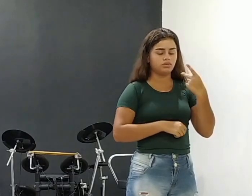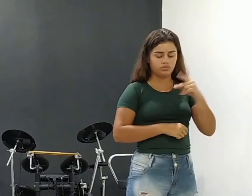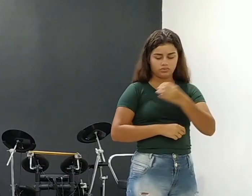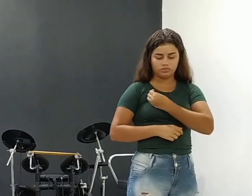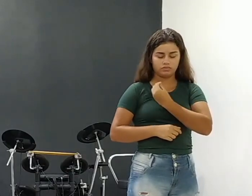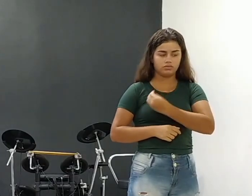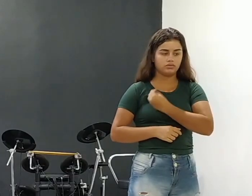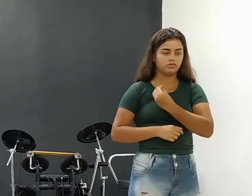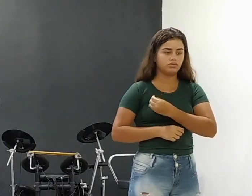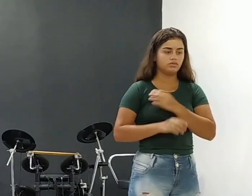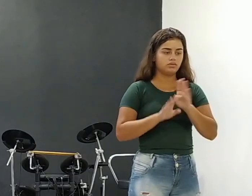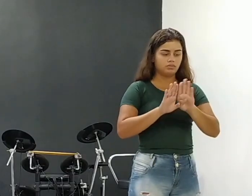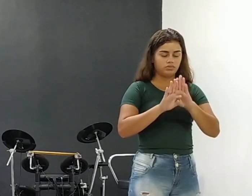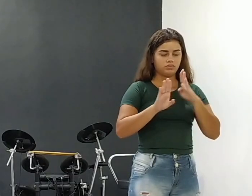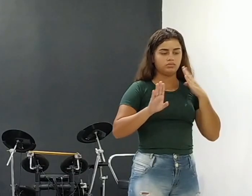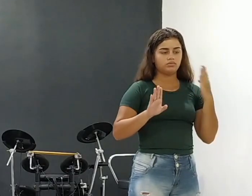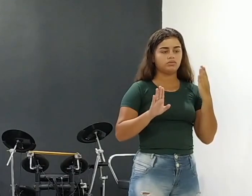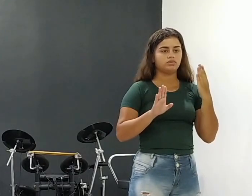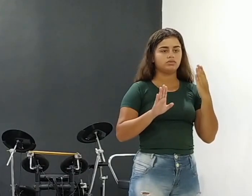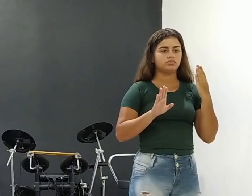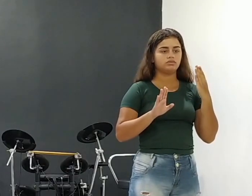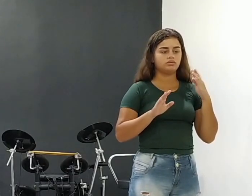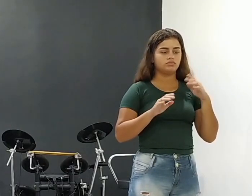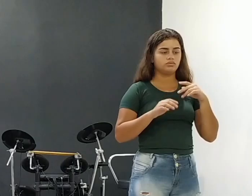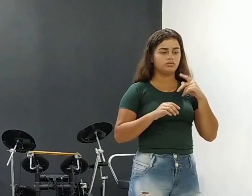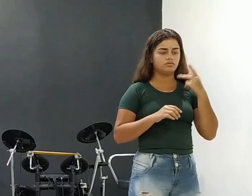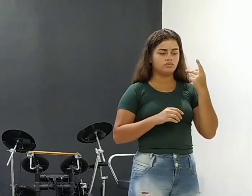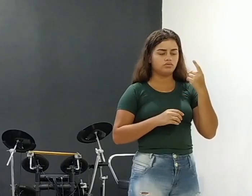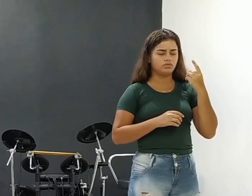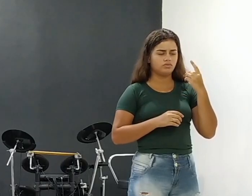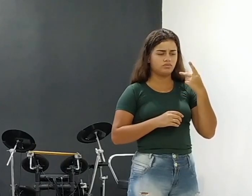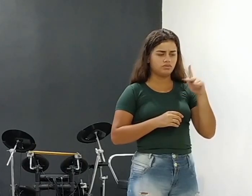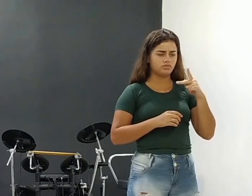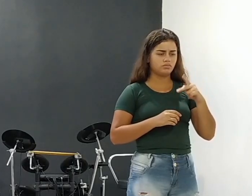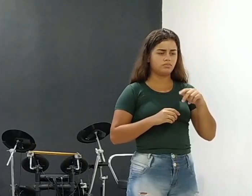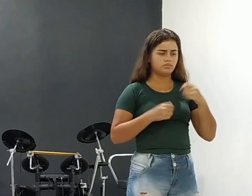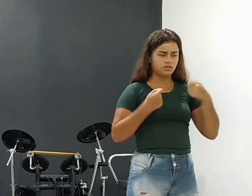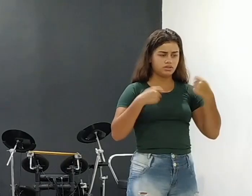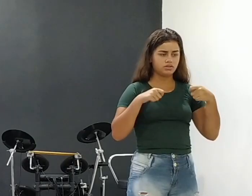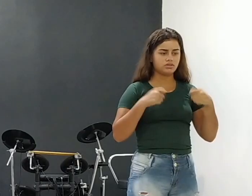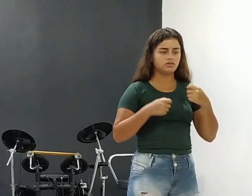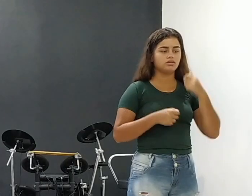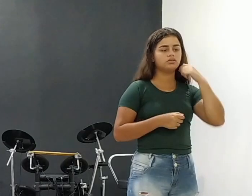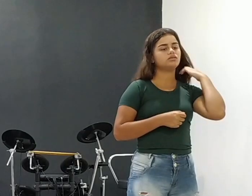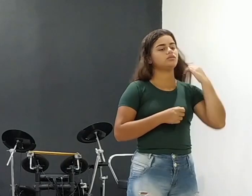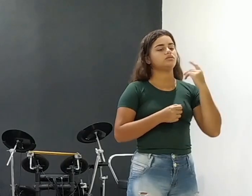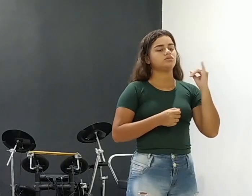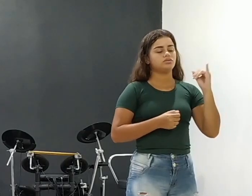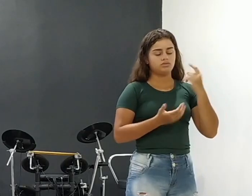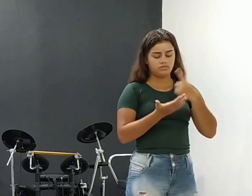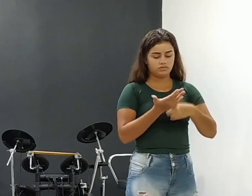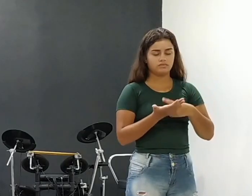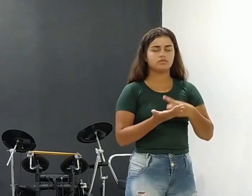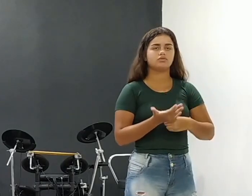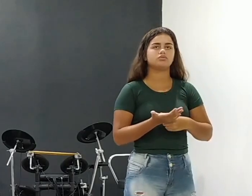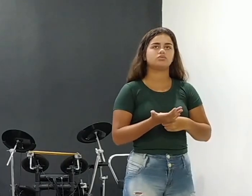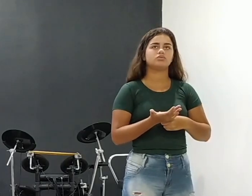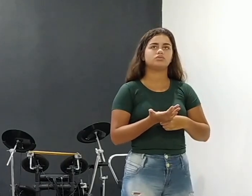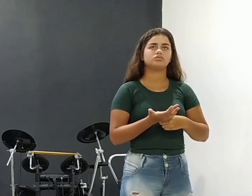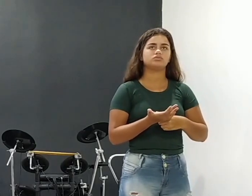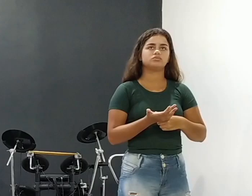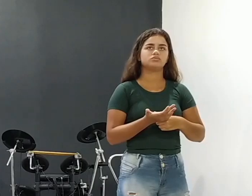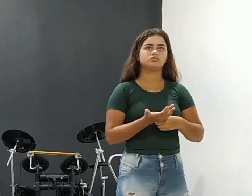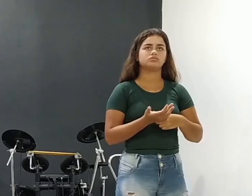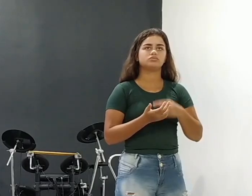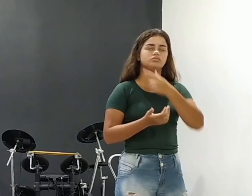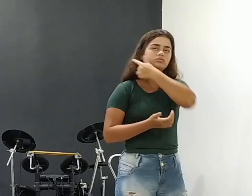portas daquilo que você espera. Mas só se você firmar um acordo comigo. Só se você tiver compromisso